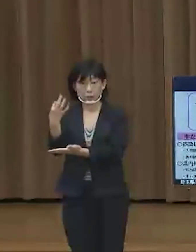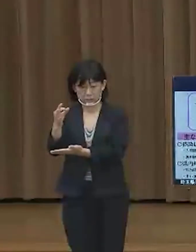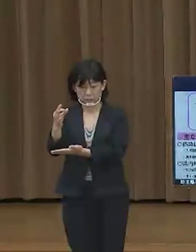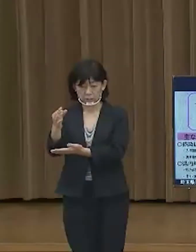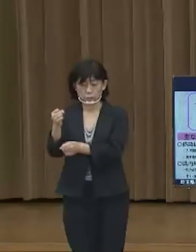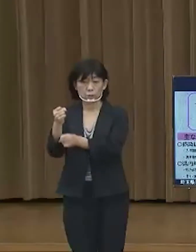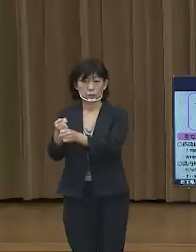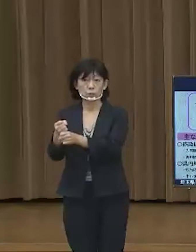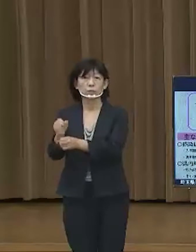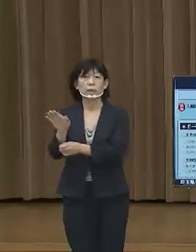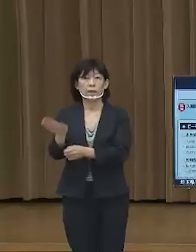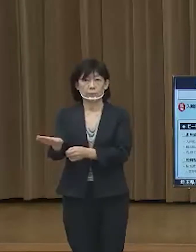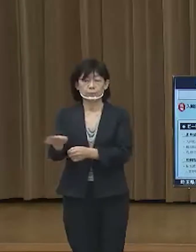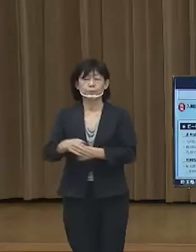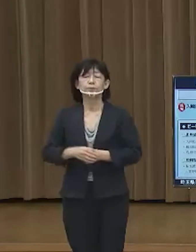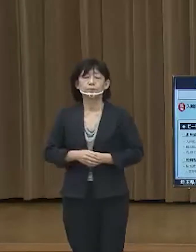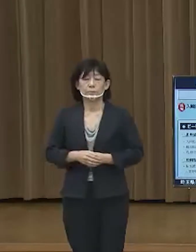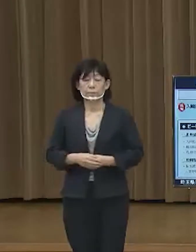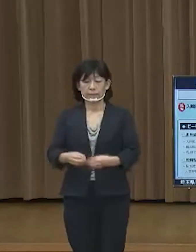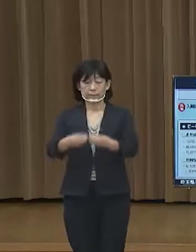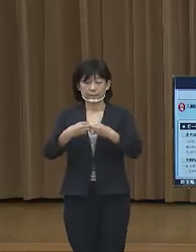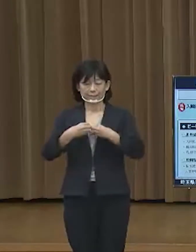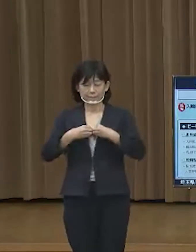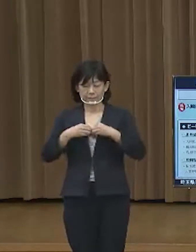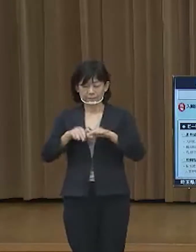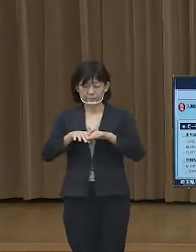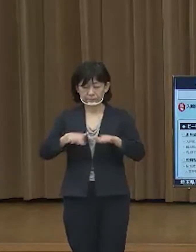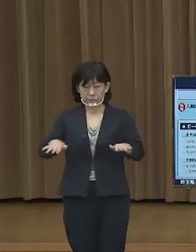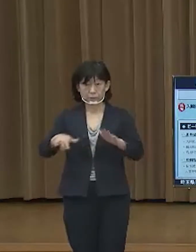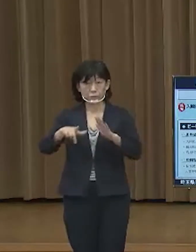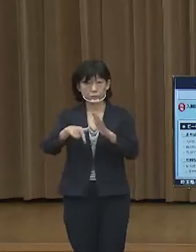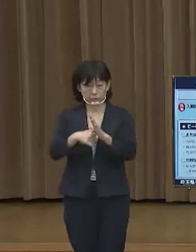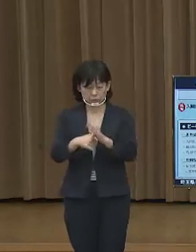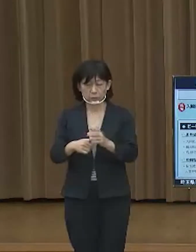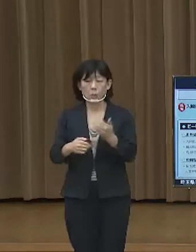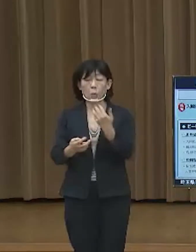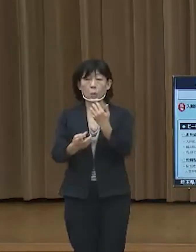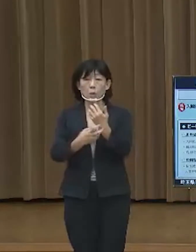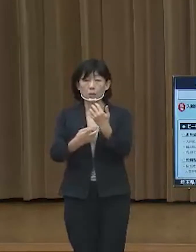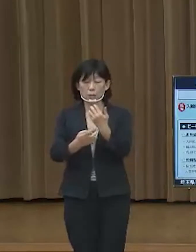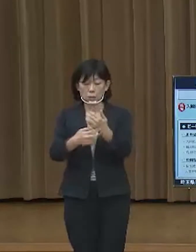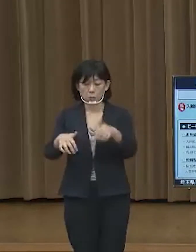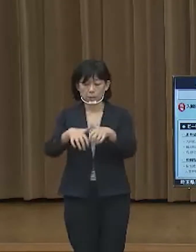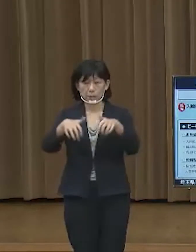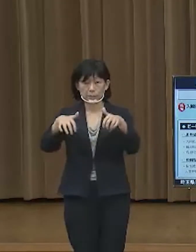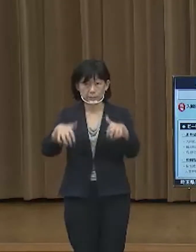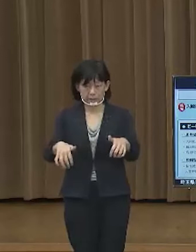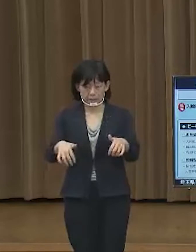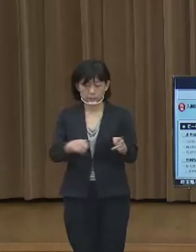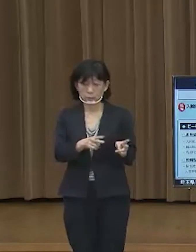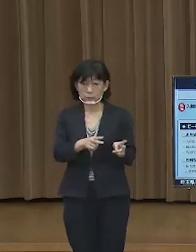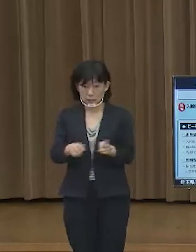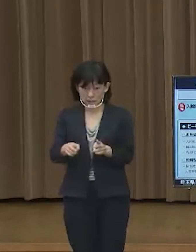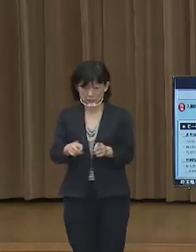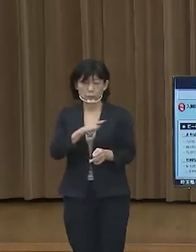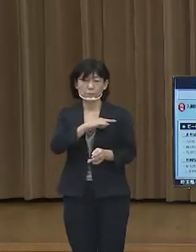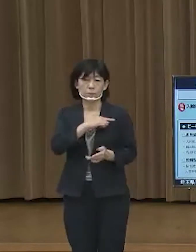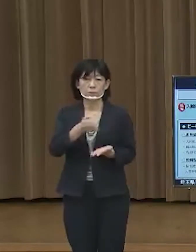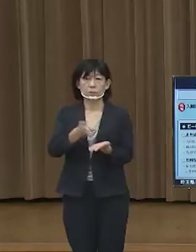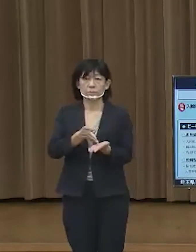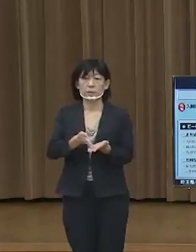。感染拡大期に対応した医療提供体制の整備についてご説明をさせていただき